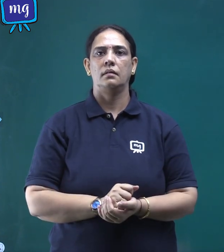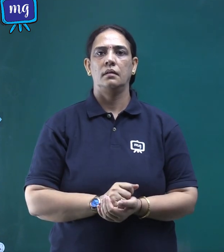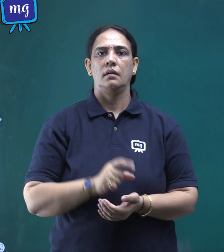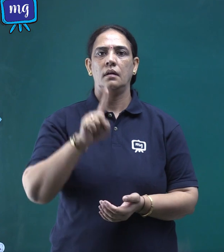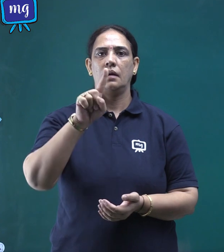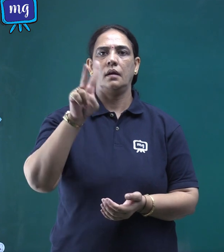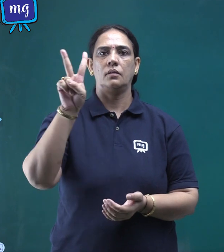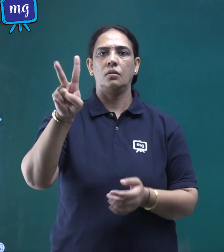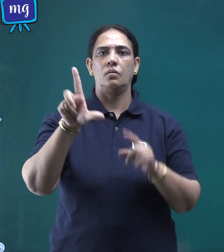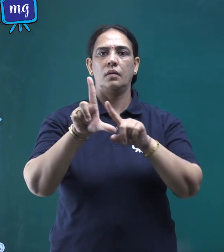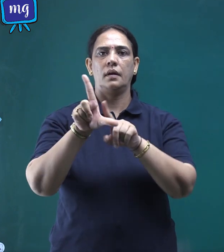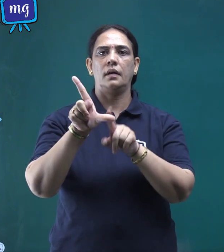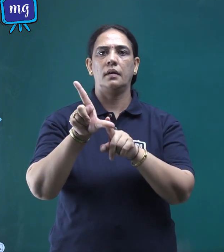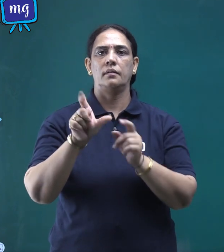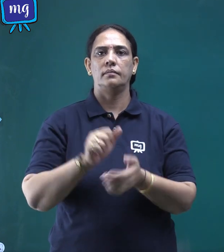5 गुणा 12 डिग्री